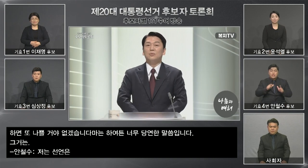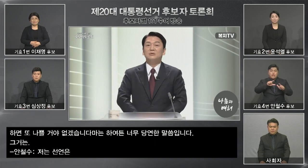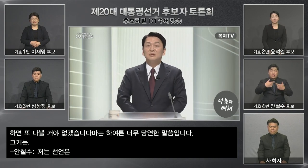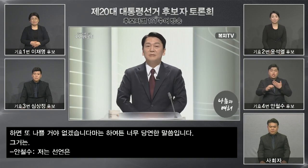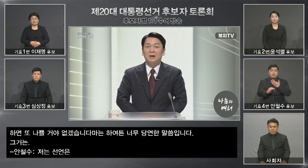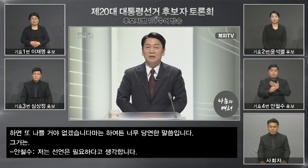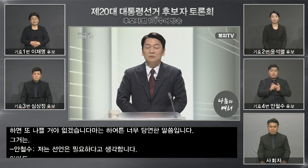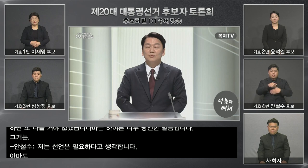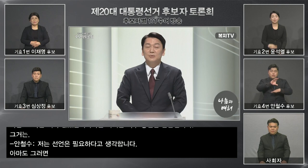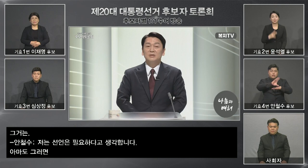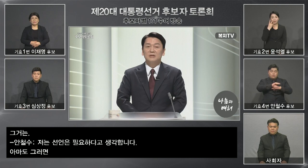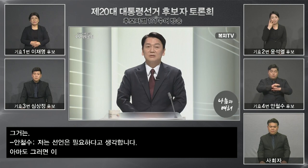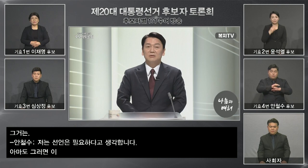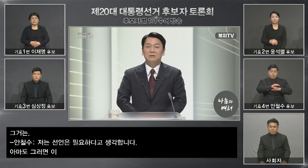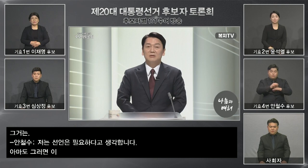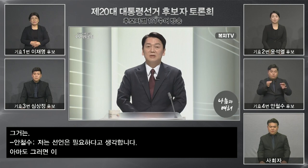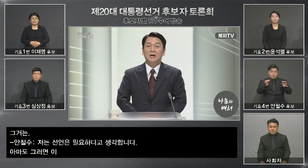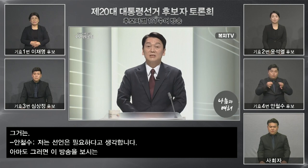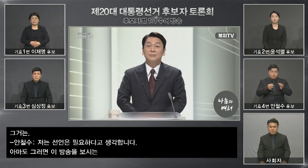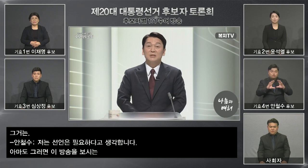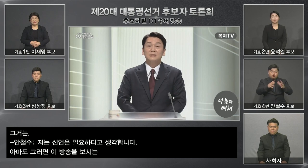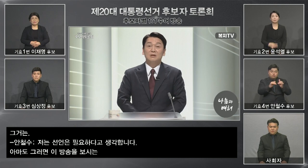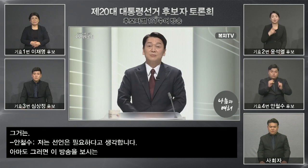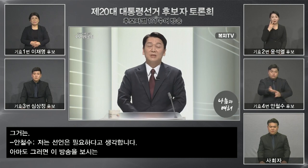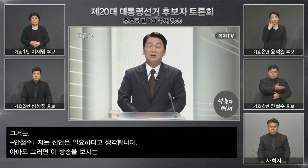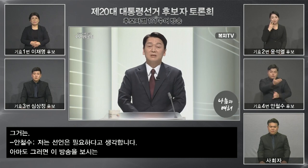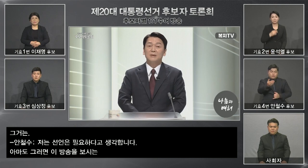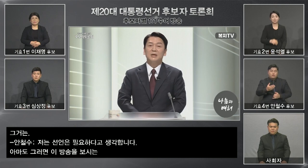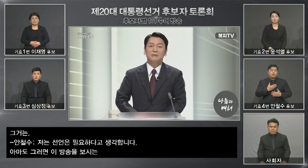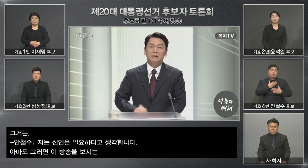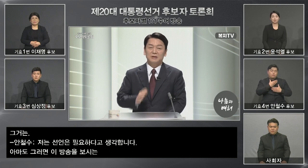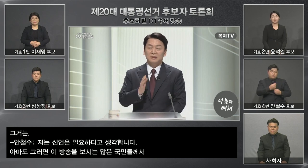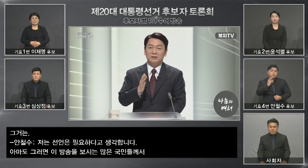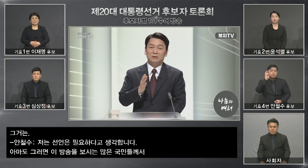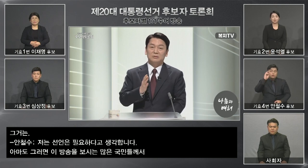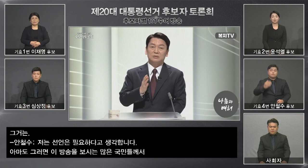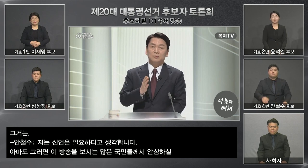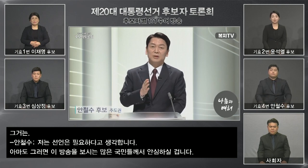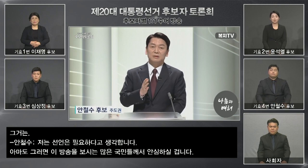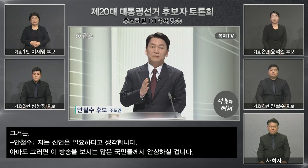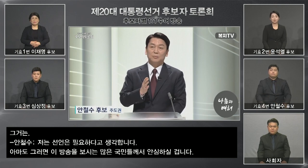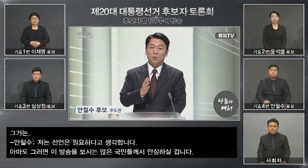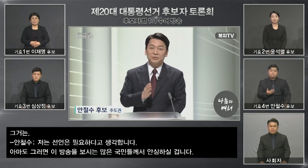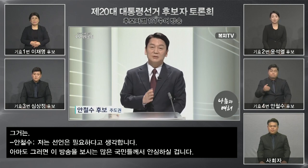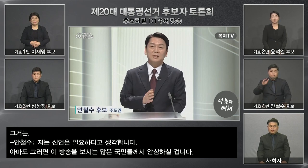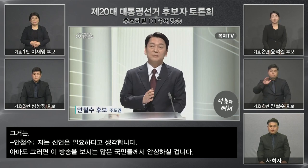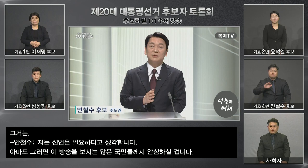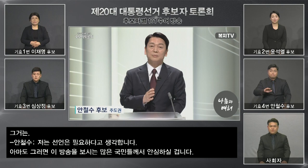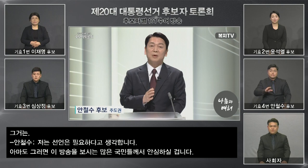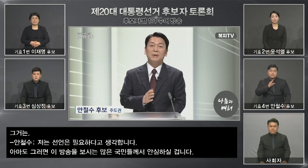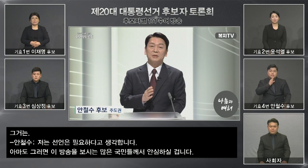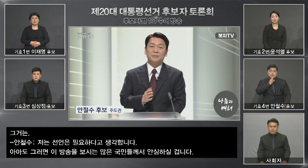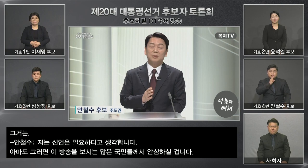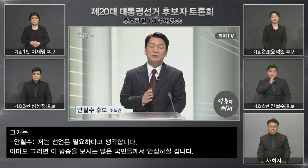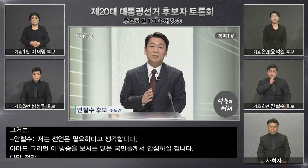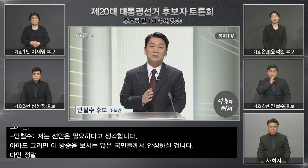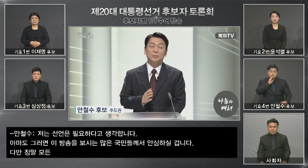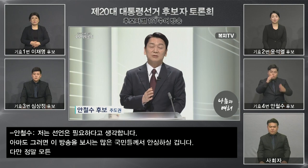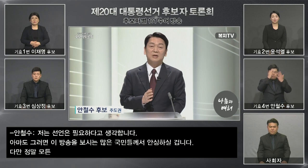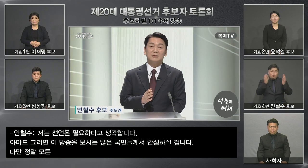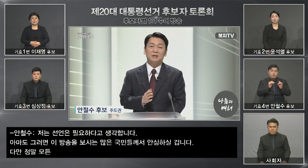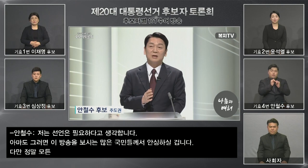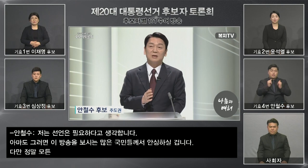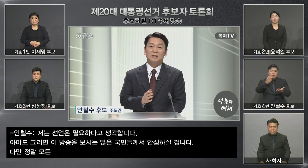방송 보시는 많은 국민들께서 안심하실 겁니다. 다만 정말 모든 사람들은 법 앞에서